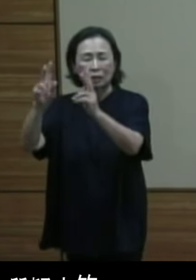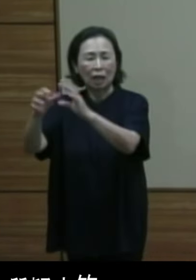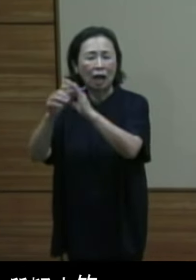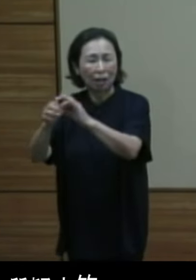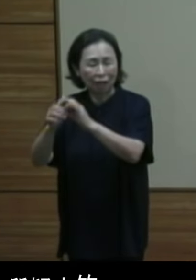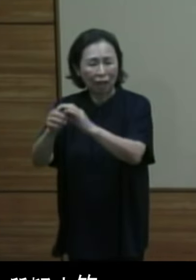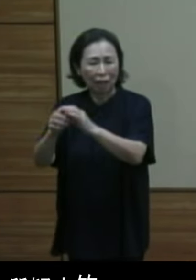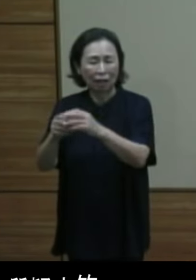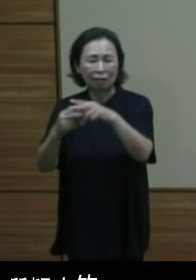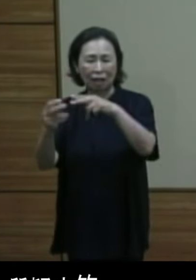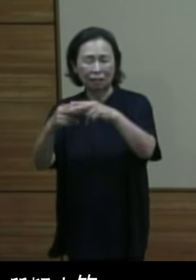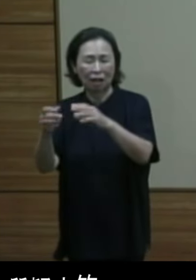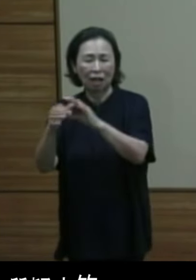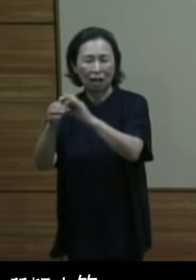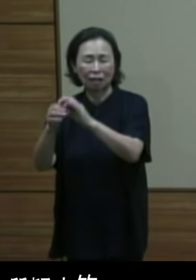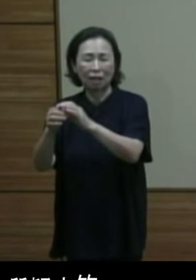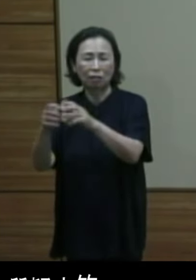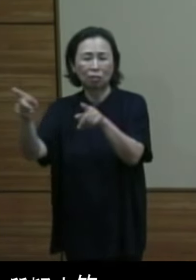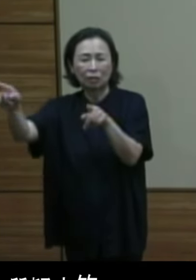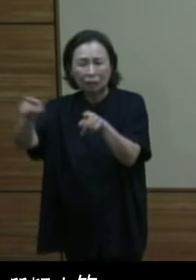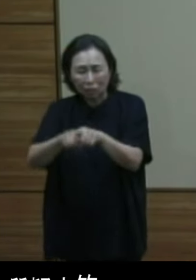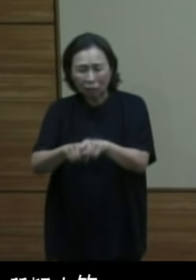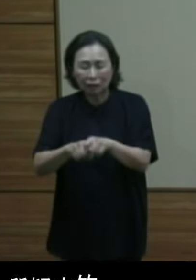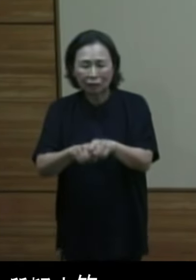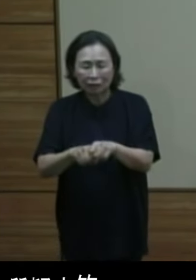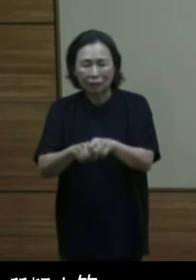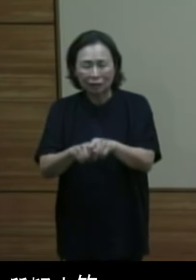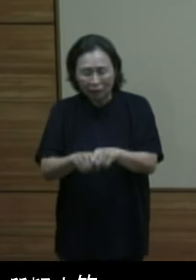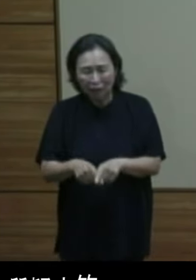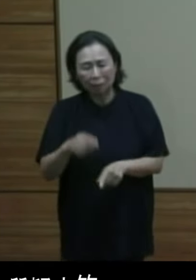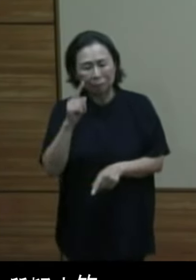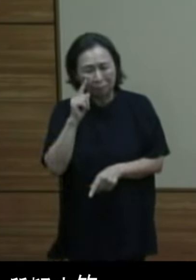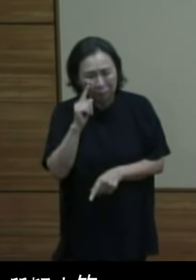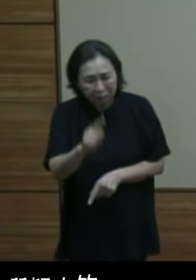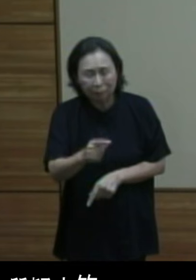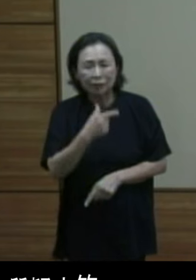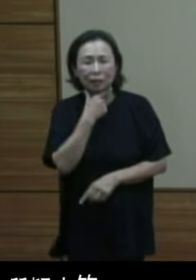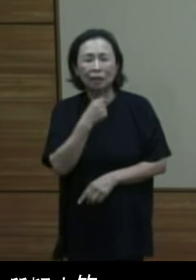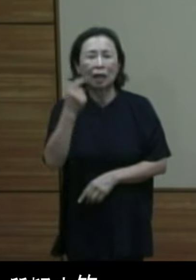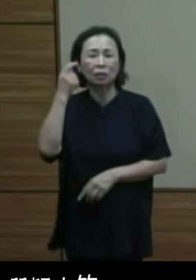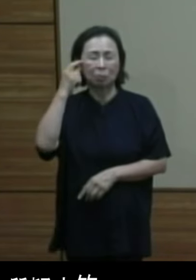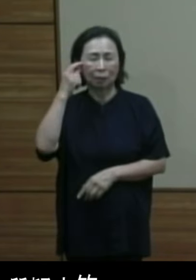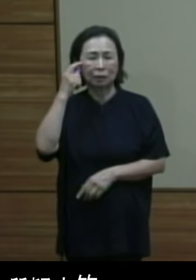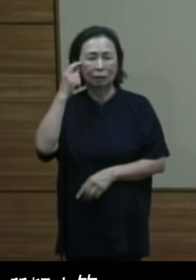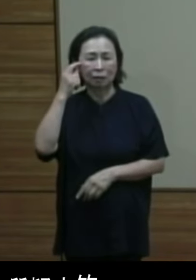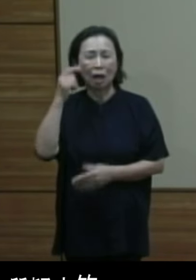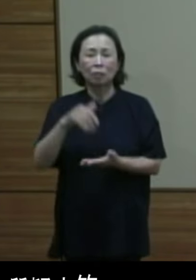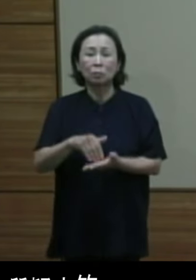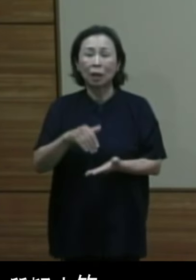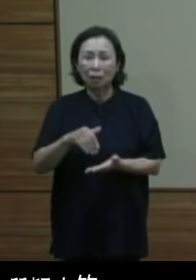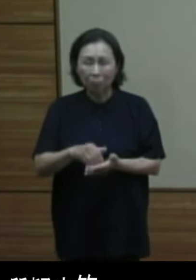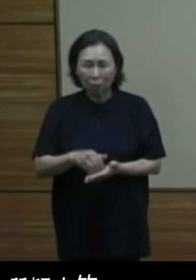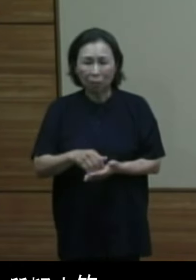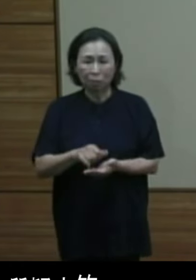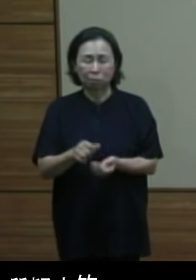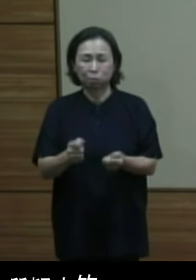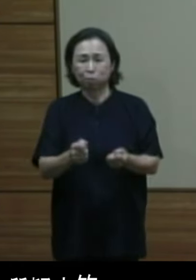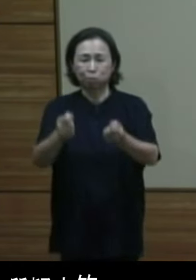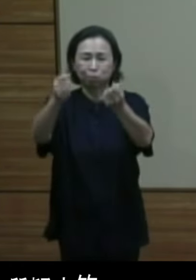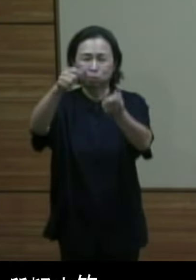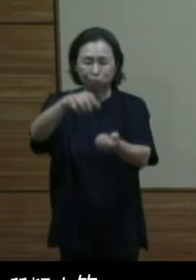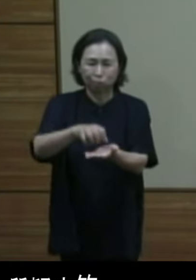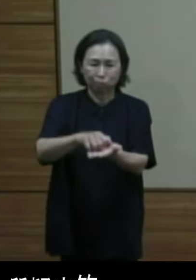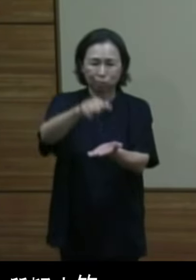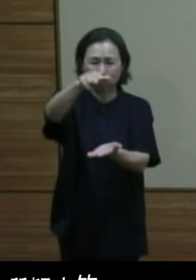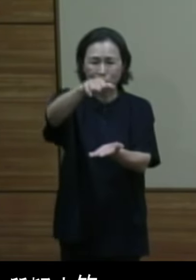と協力しながらしっかりと見つけていきたいということで、あくまでも離発着場を整備することで商用運航を進めていきたい